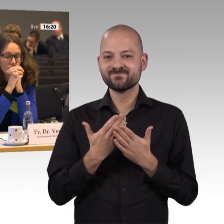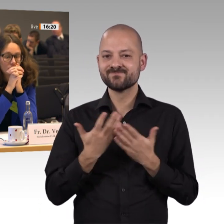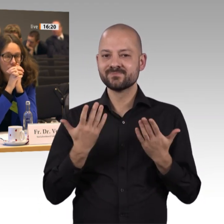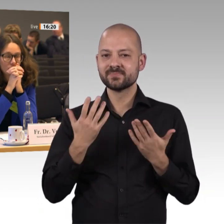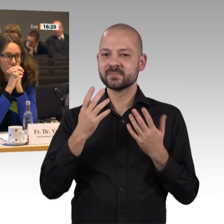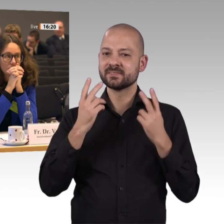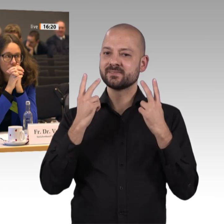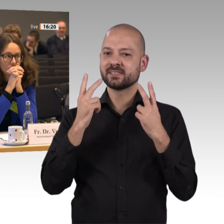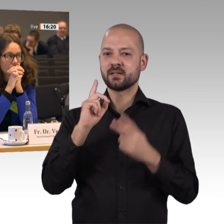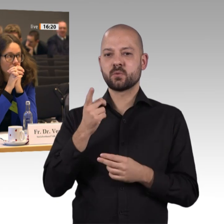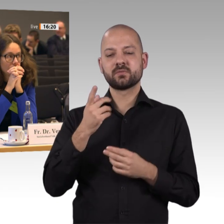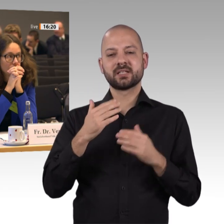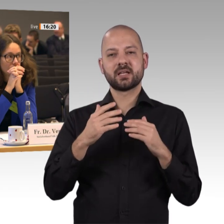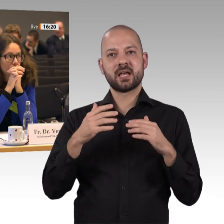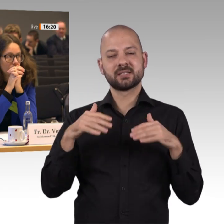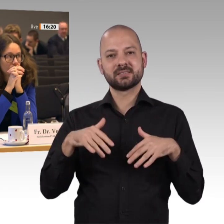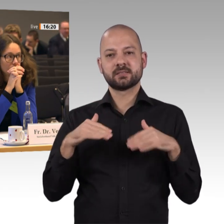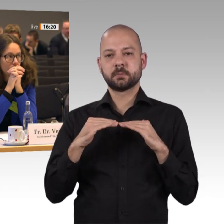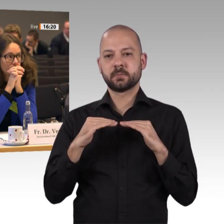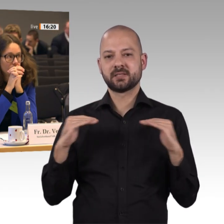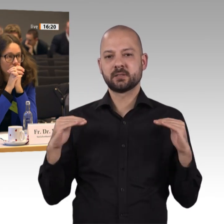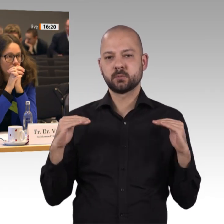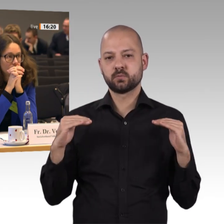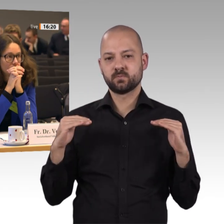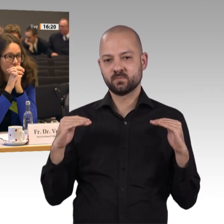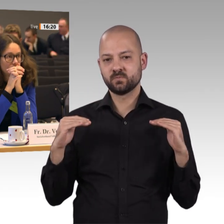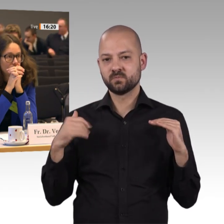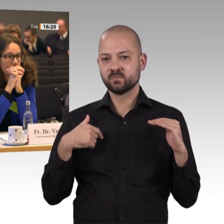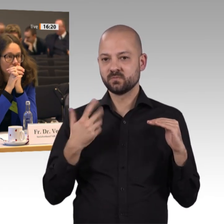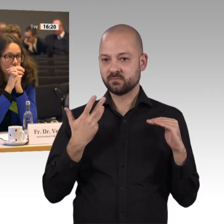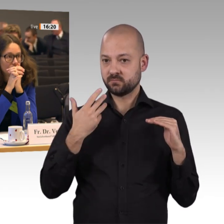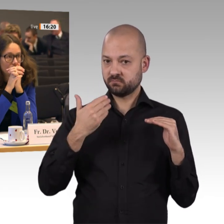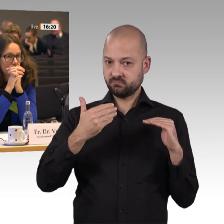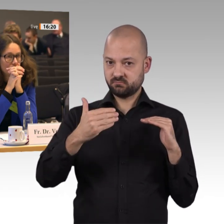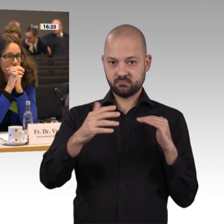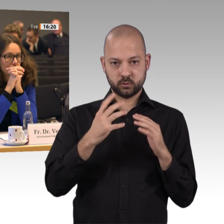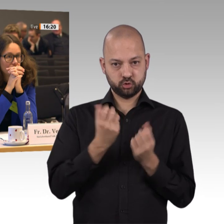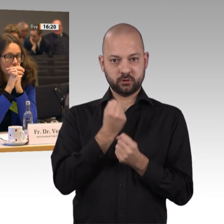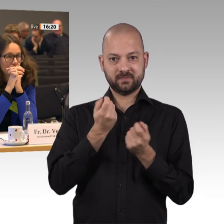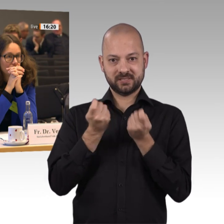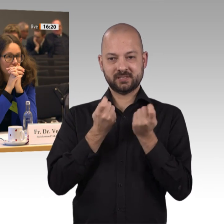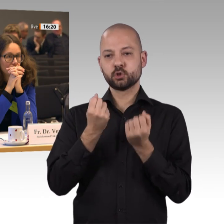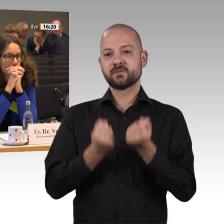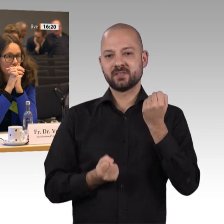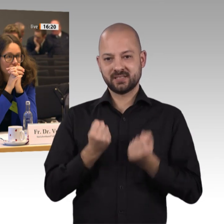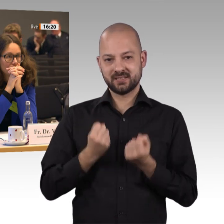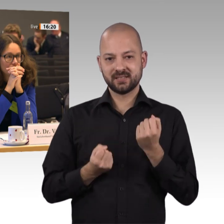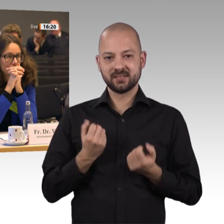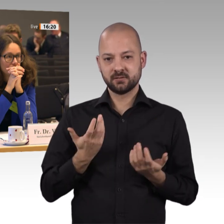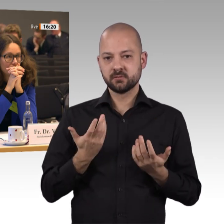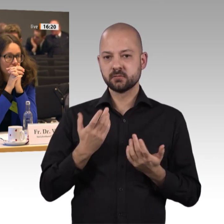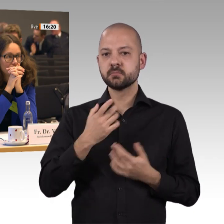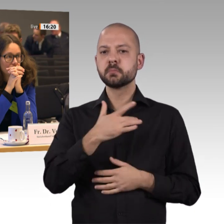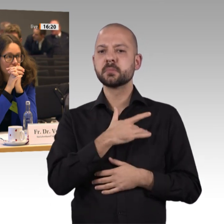eigenen Existenzminimum sozusagen einen Kredit aufnehmen in der Zukunft und damit auf absehbare Zeit nicht voll, aber doch geringfügig unterhalb